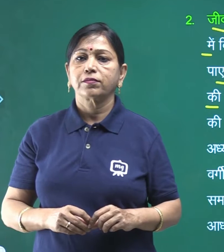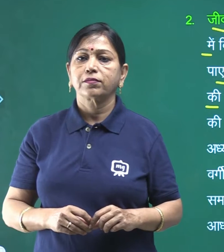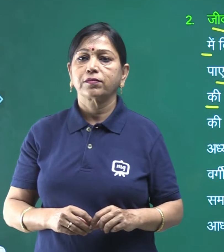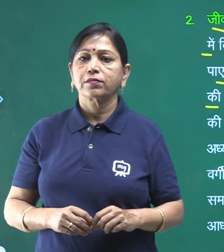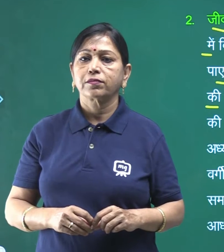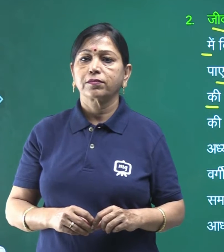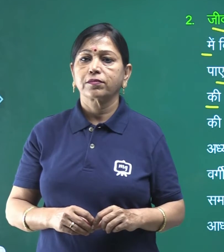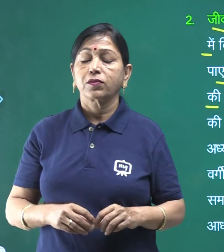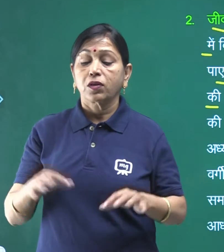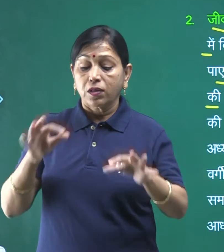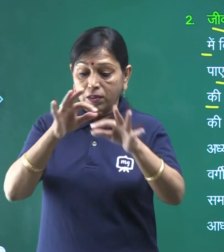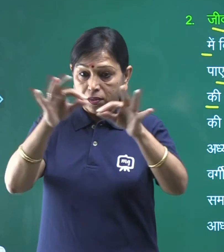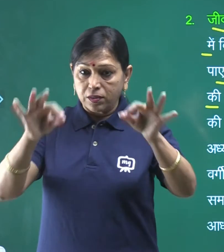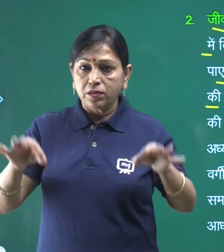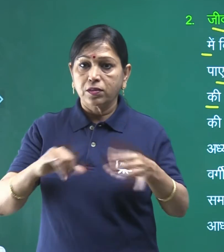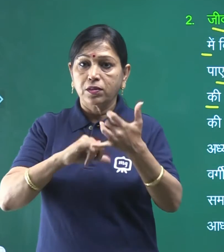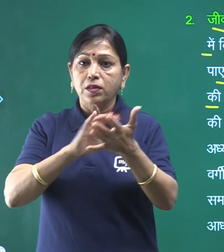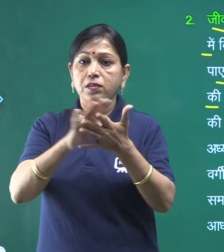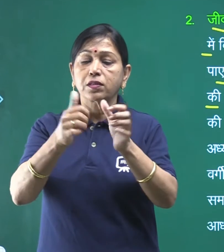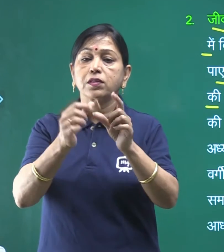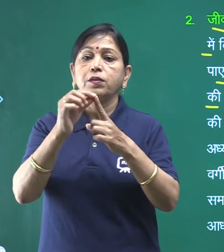संरचना सरल एवं